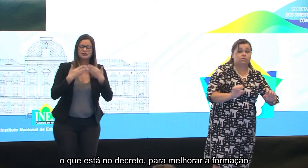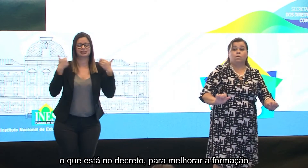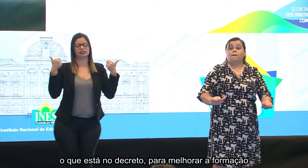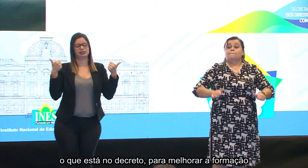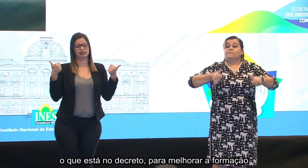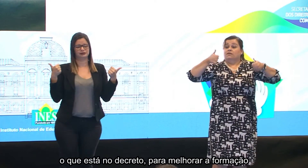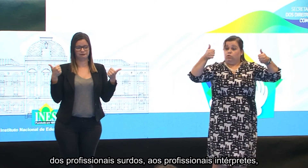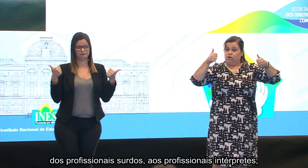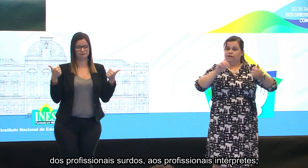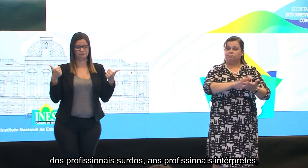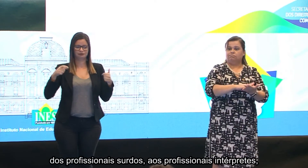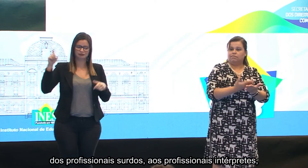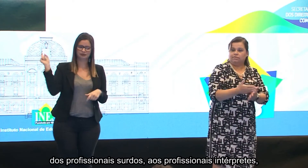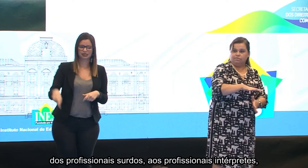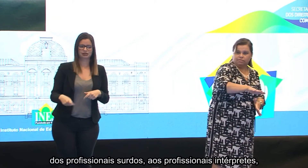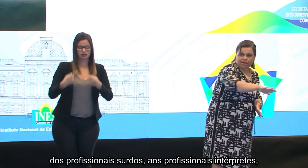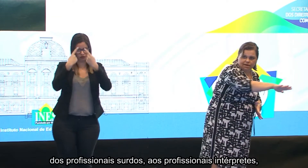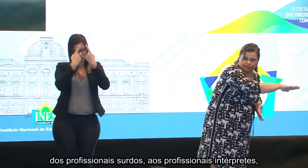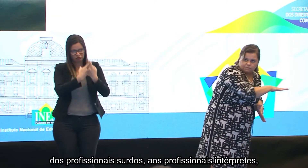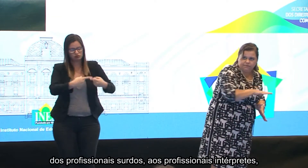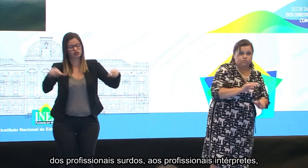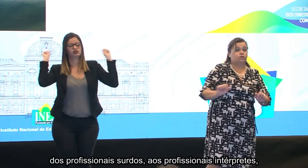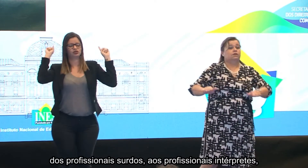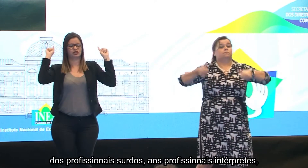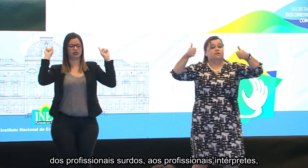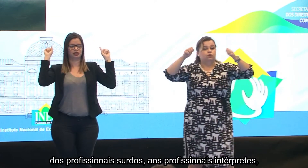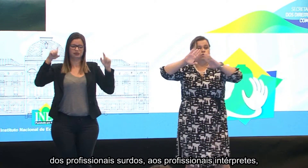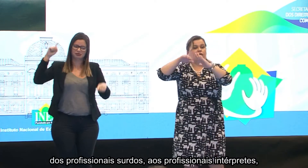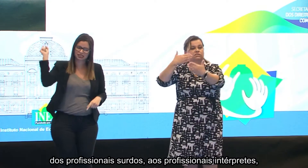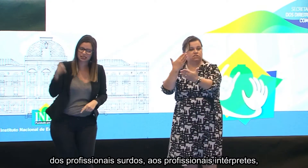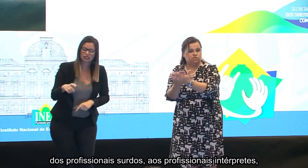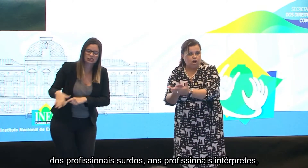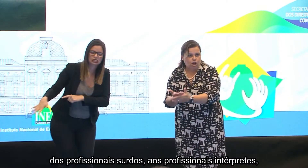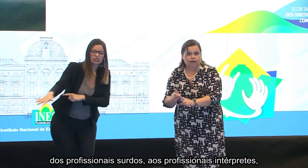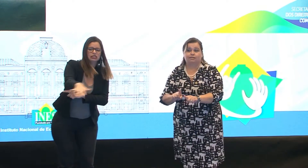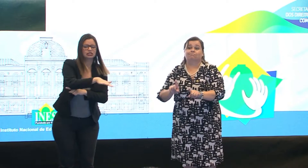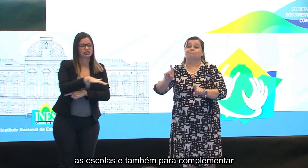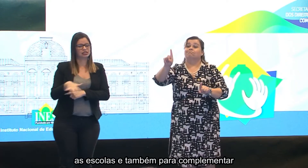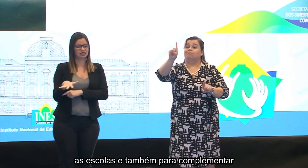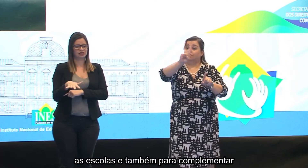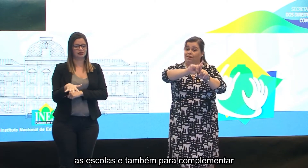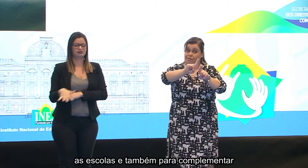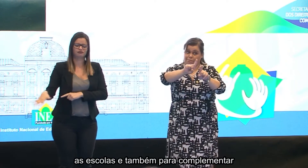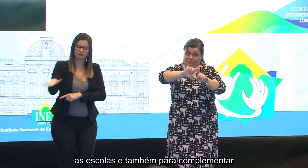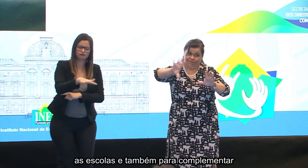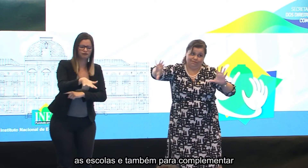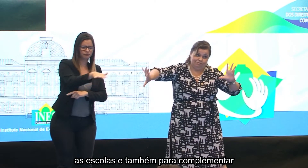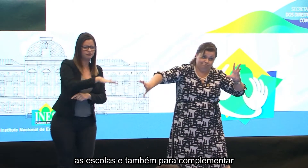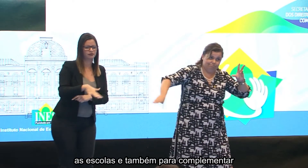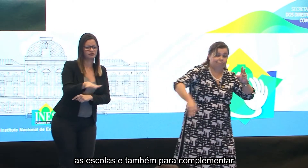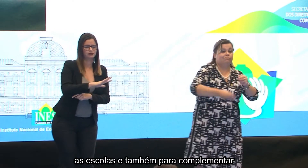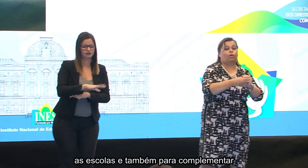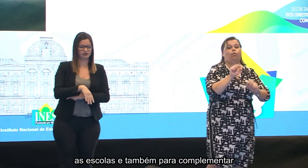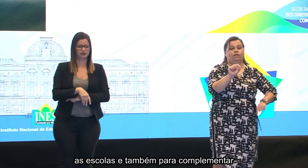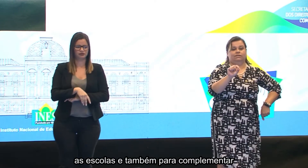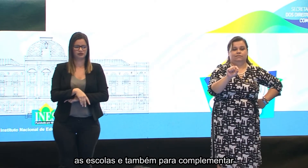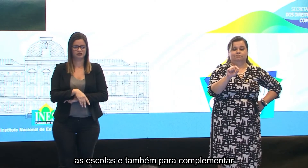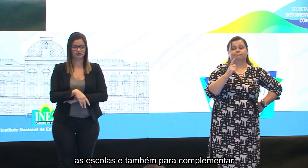formação dos profissionais surdos, melhorar em relação aos profissionais intérpretes, melhorar as escolas e também para